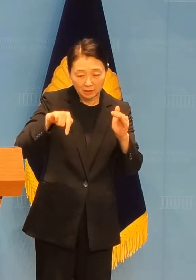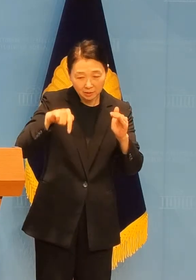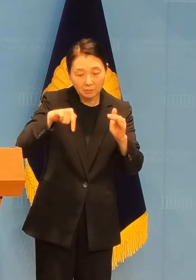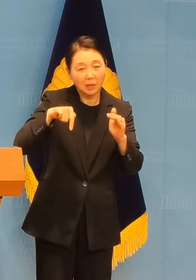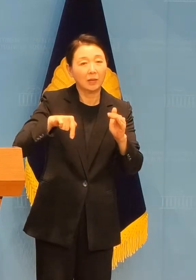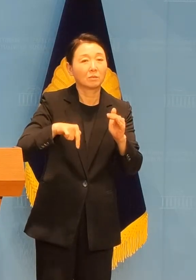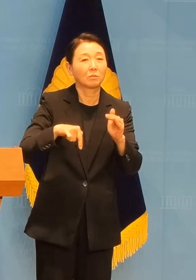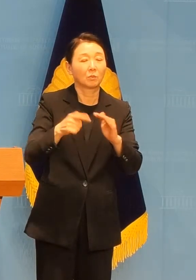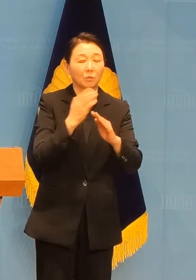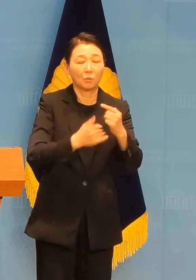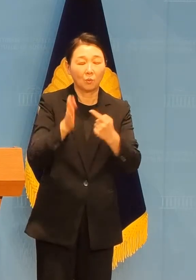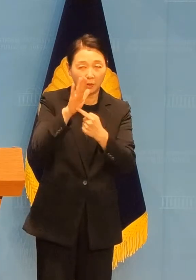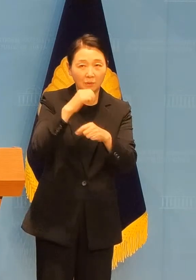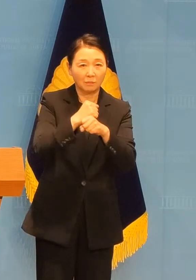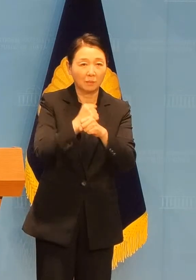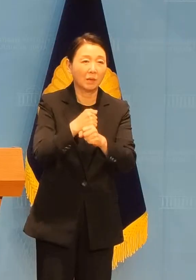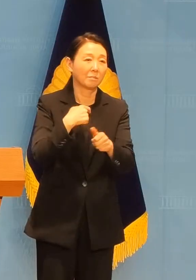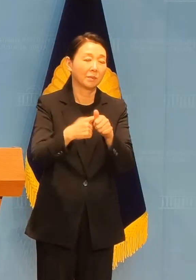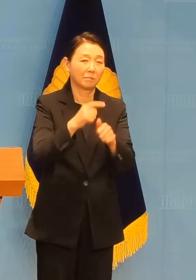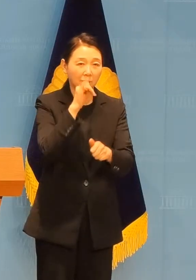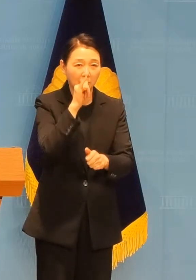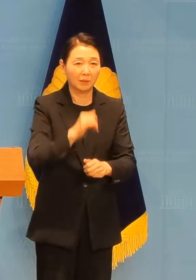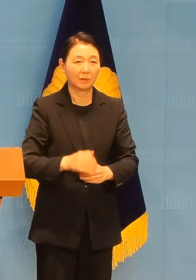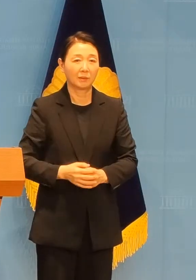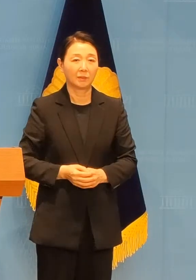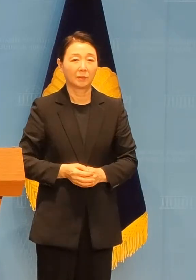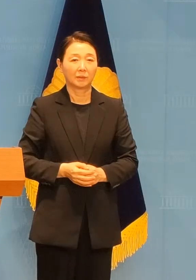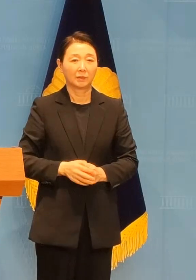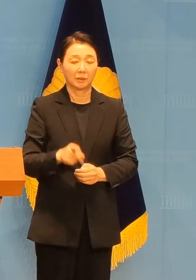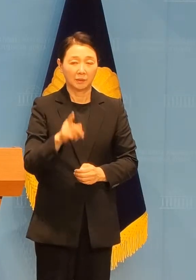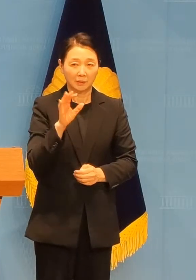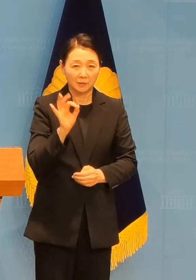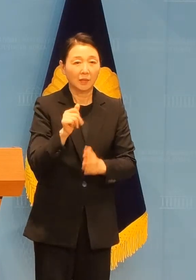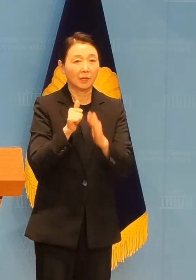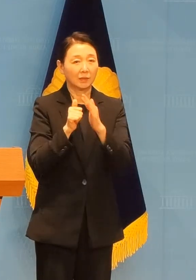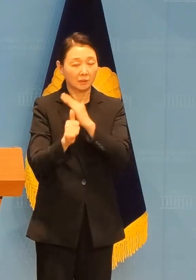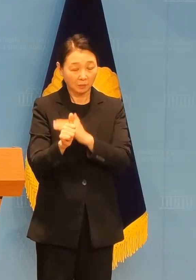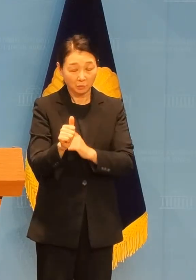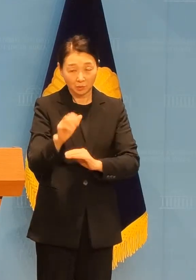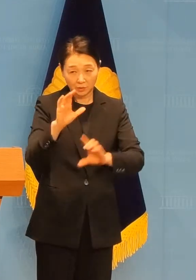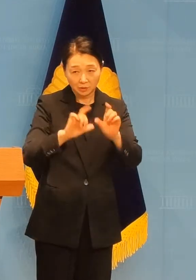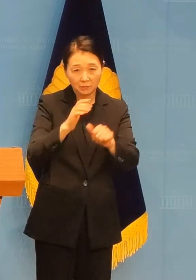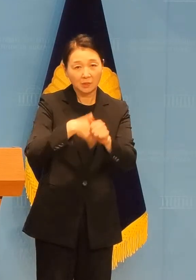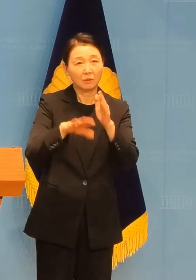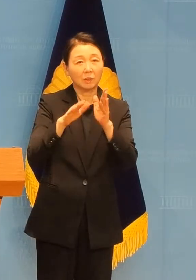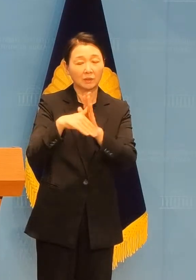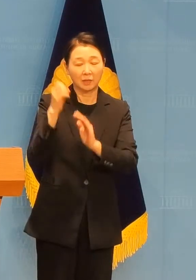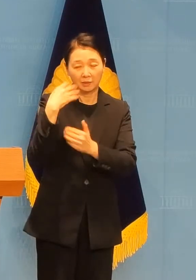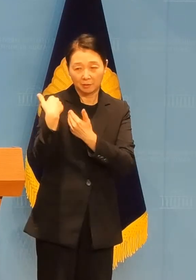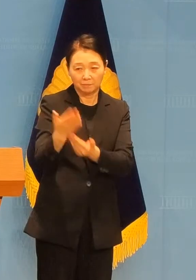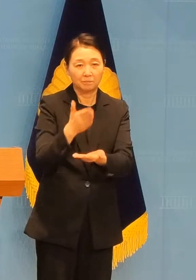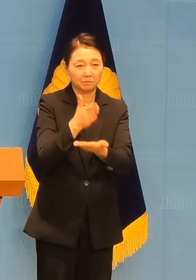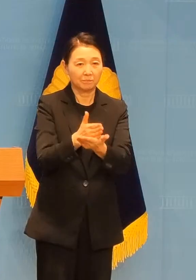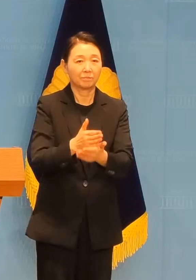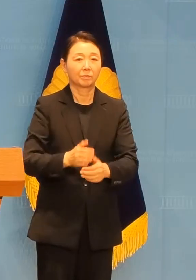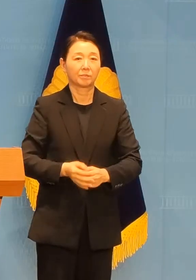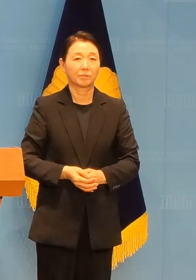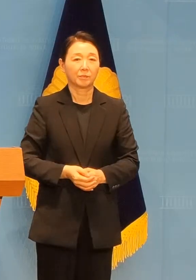내부에서도 공개적으로 제기되고 있습니다. 장동혁 대표는 이 현실을 더 이상 외면해서는 안